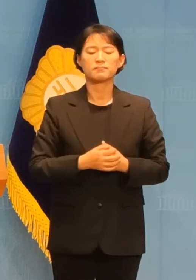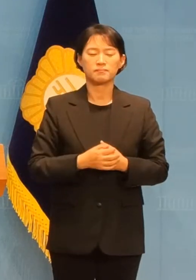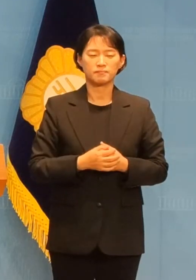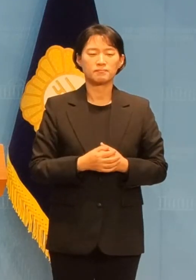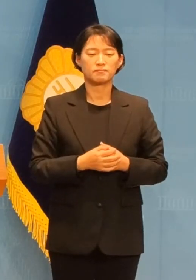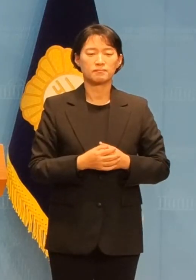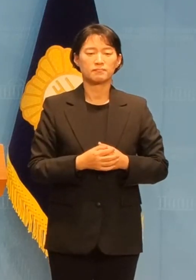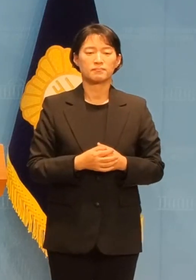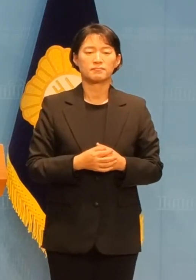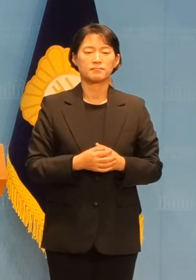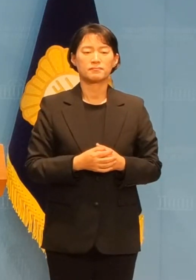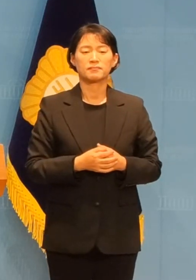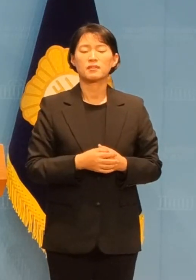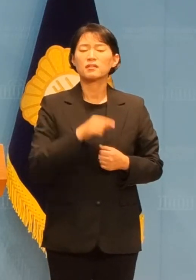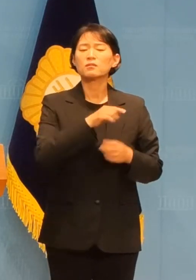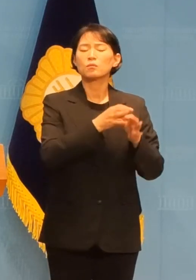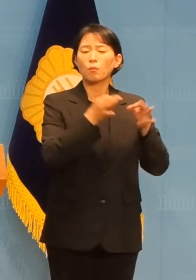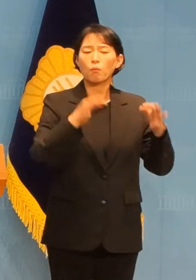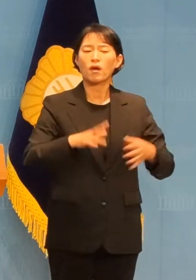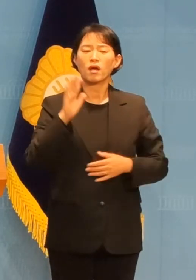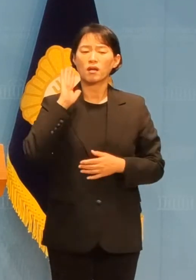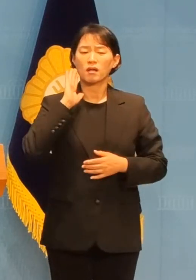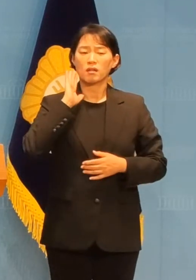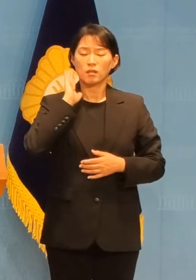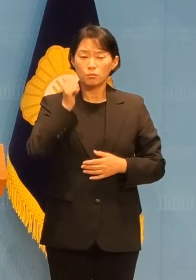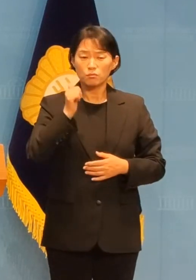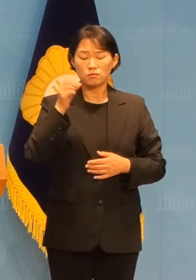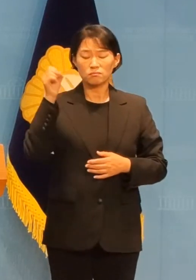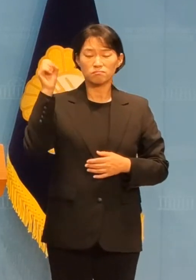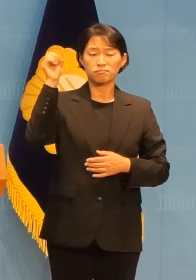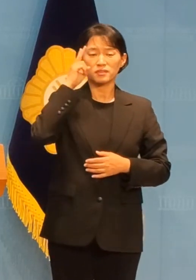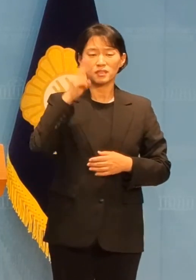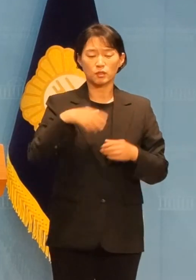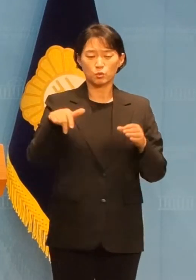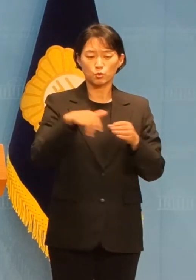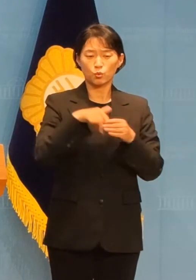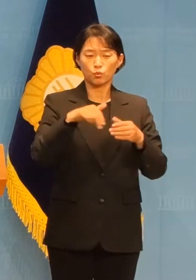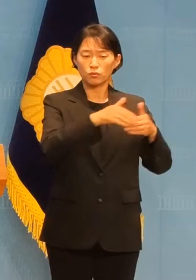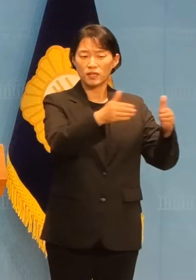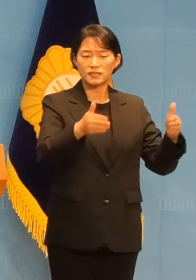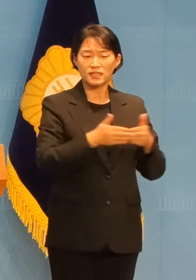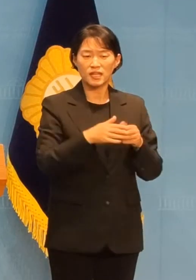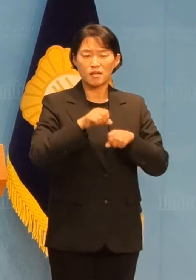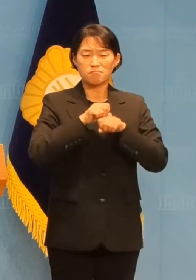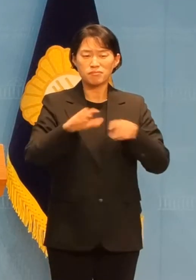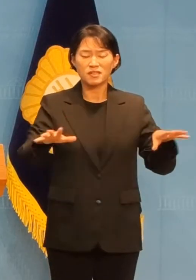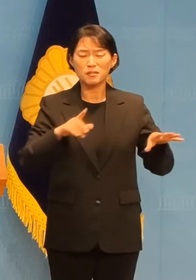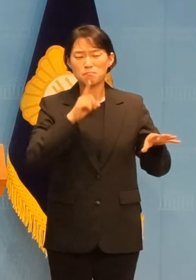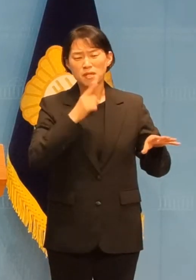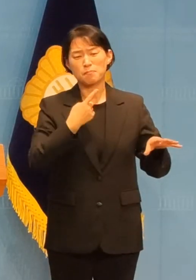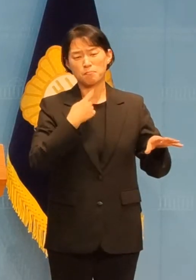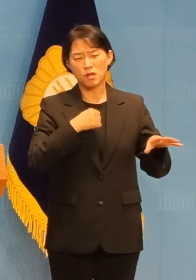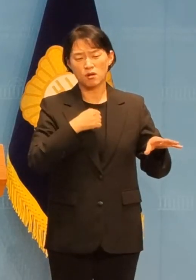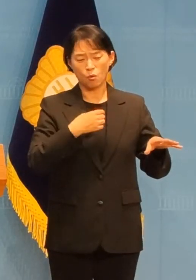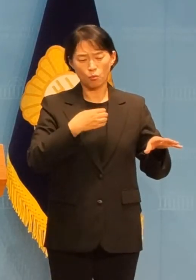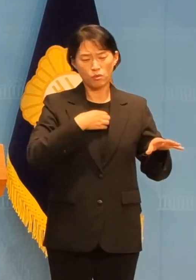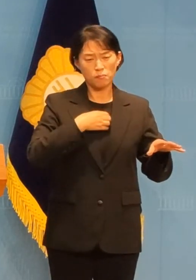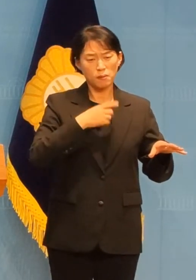큽니다. 그동안 이재명 대통령이 느닷없이 종교단체 해산을 외친 이유만